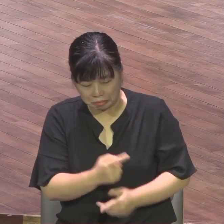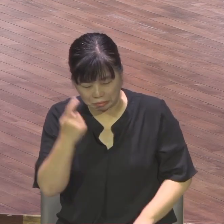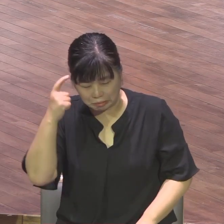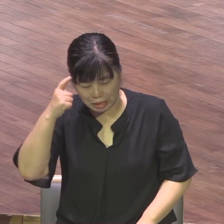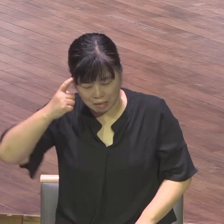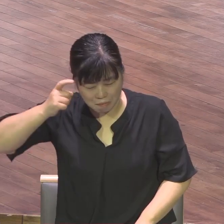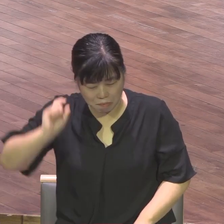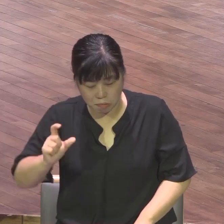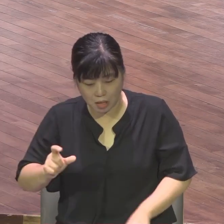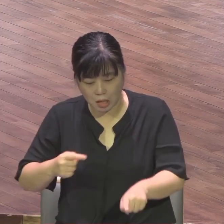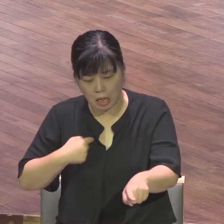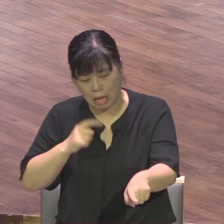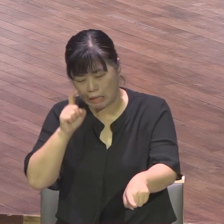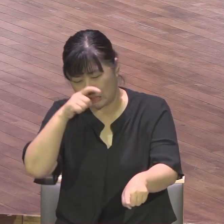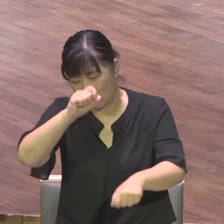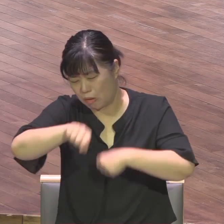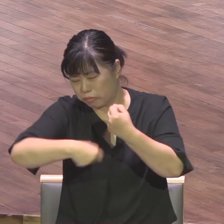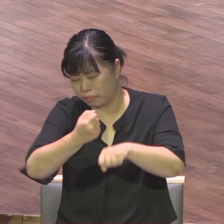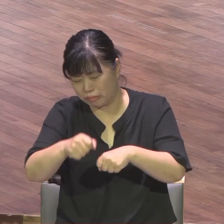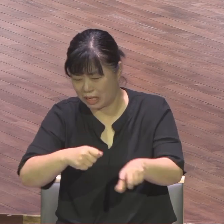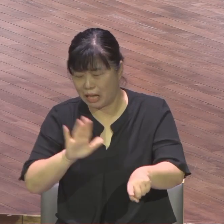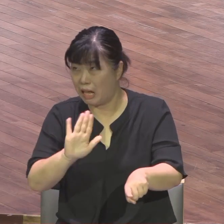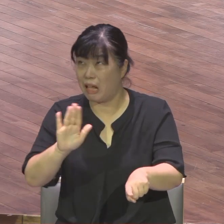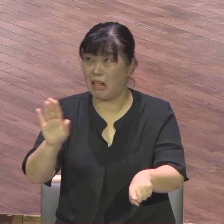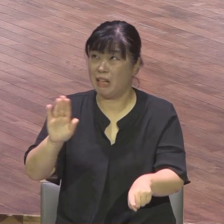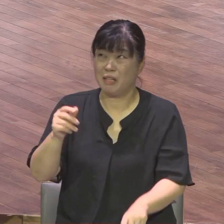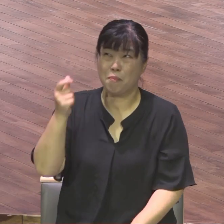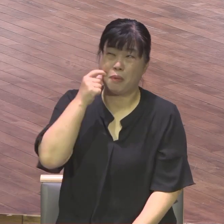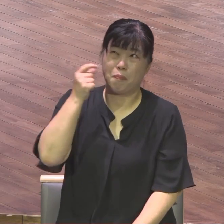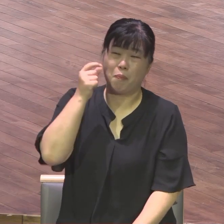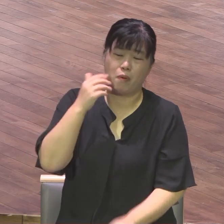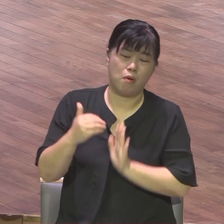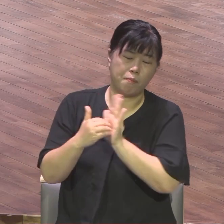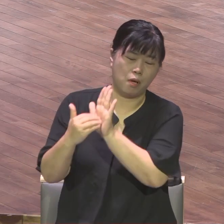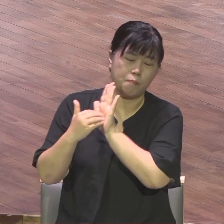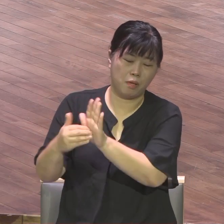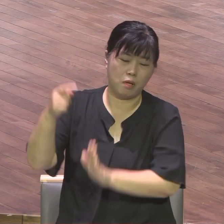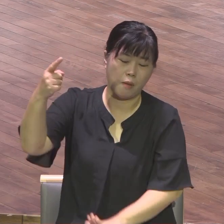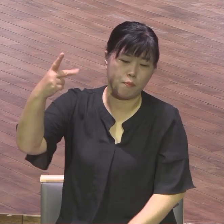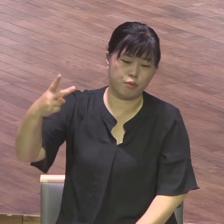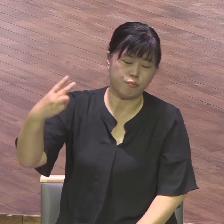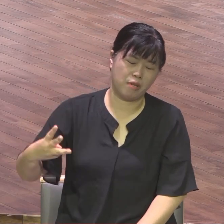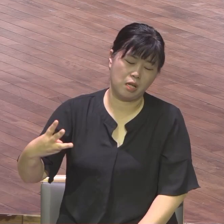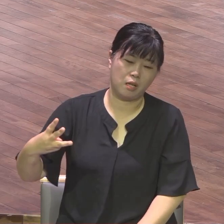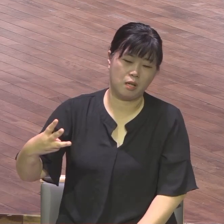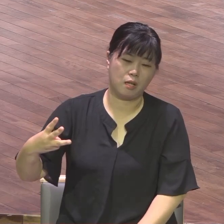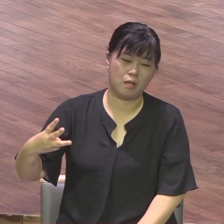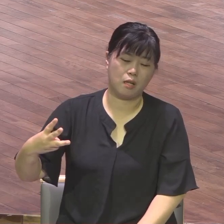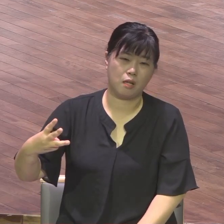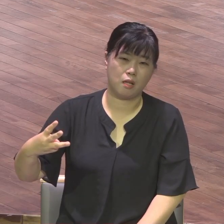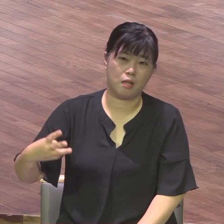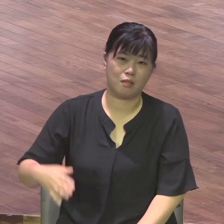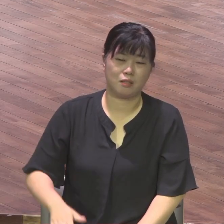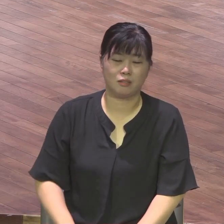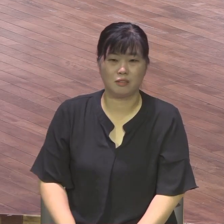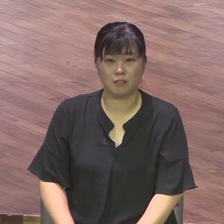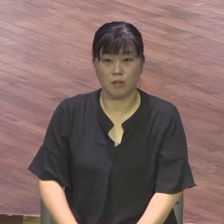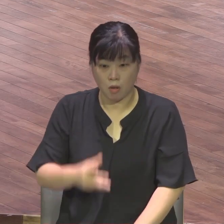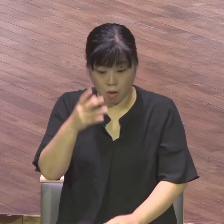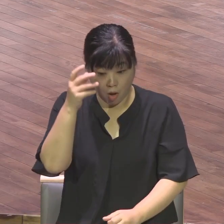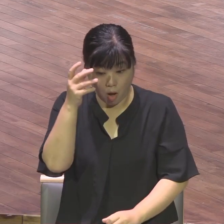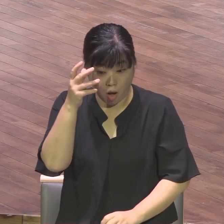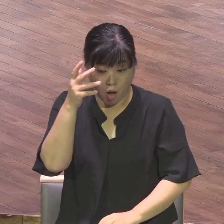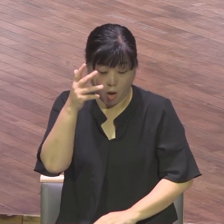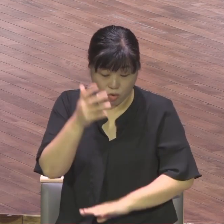아닙니다. 평생을 태어나서 자라면서 가지셨던 그 편견, 자기 가지는 지식. 그래서